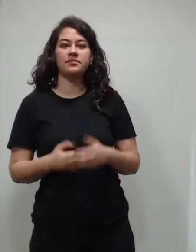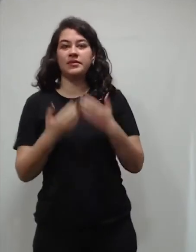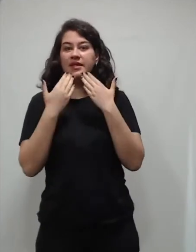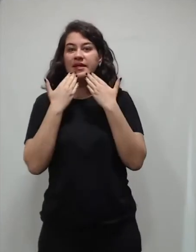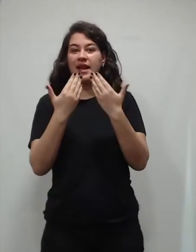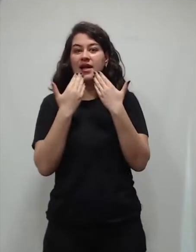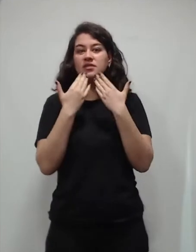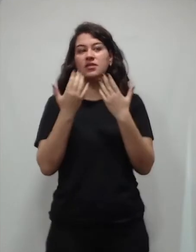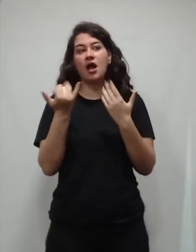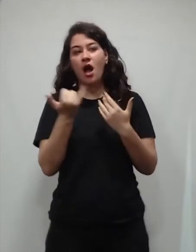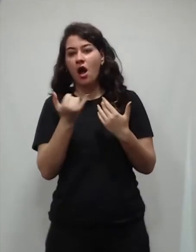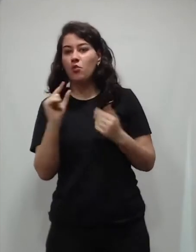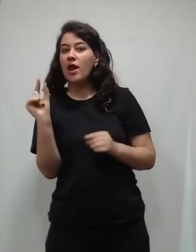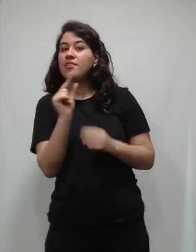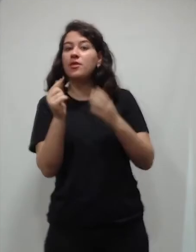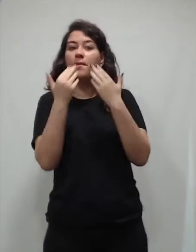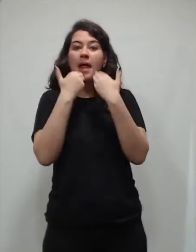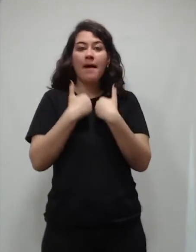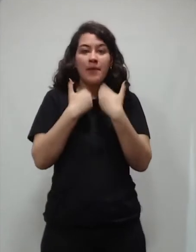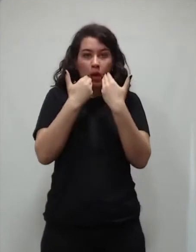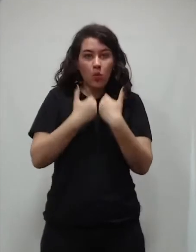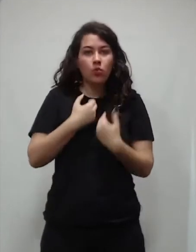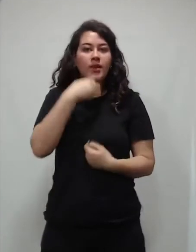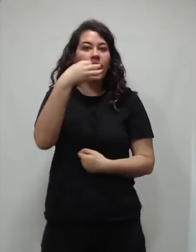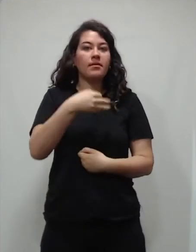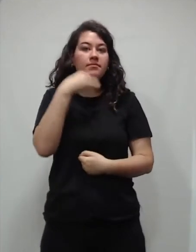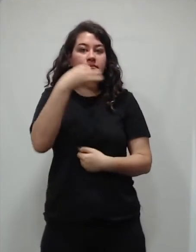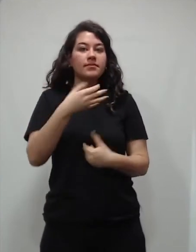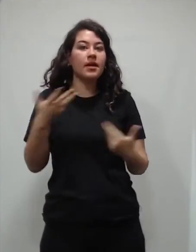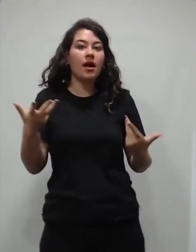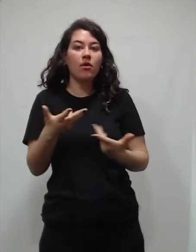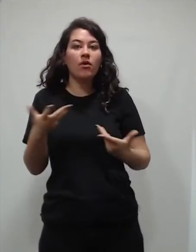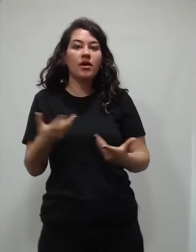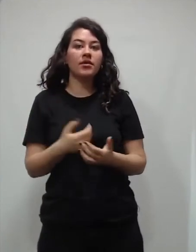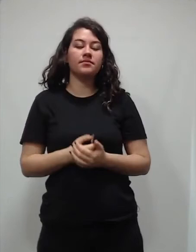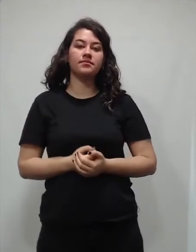Para preguntas para quienes están exponiendo en este momento.